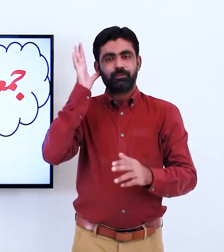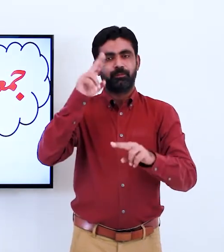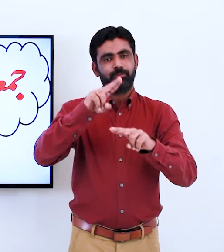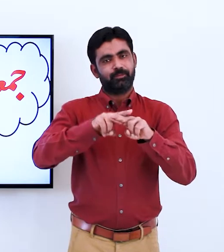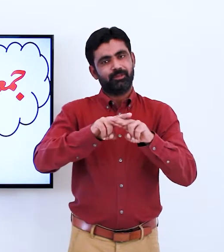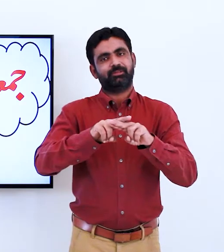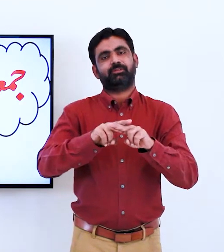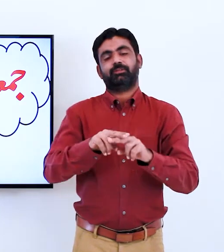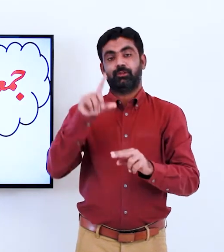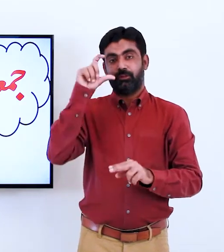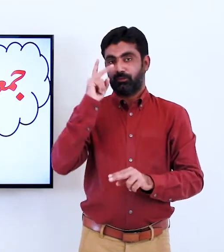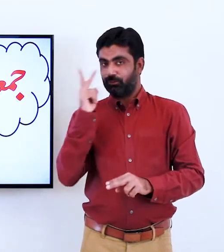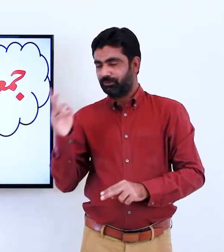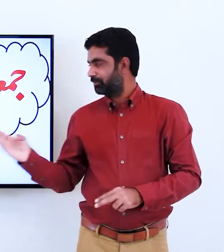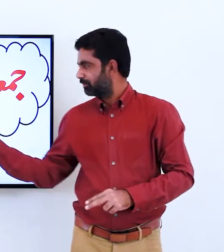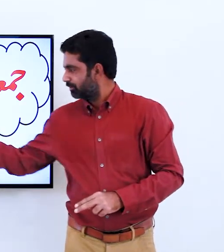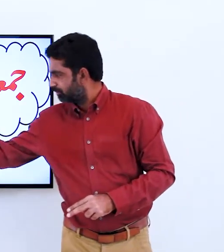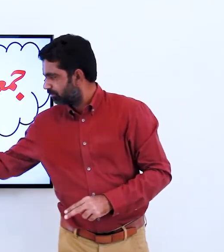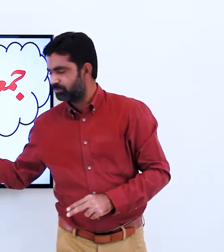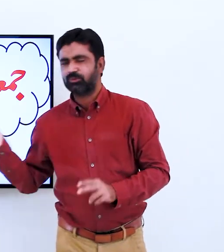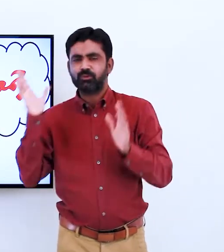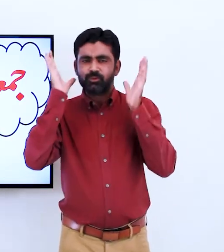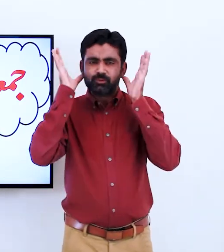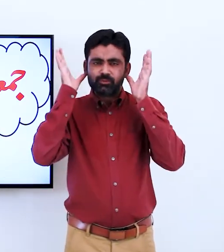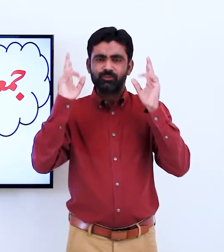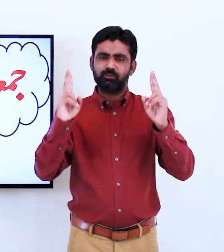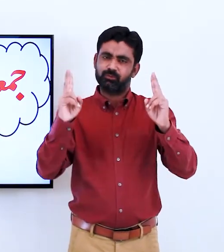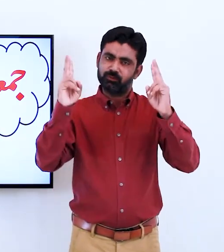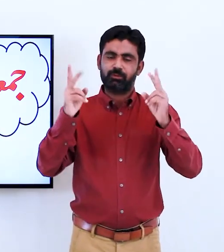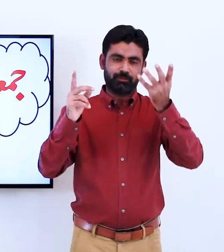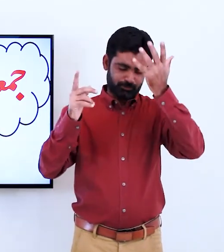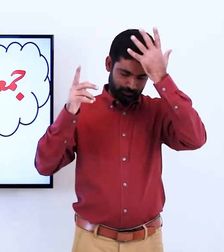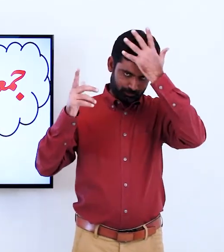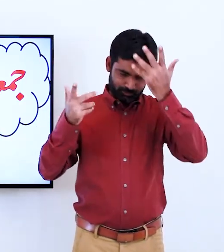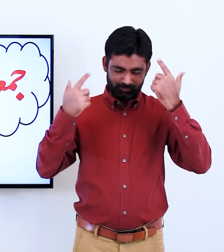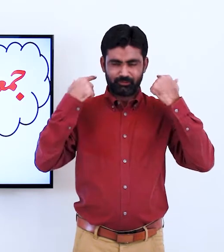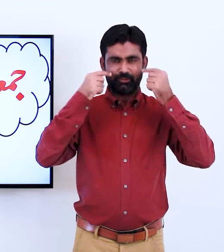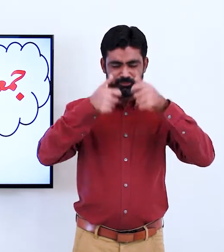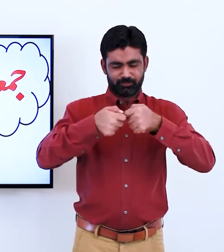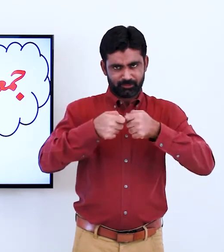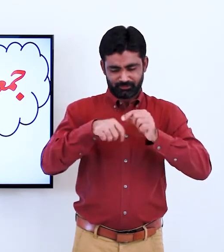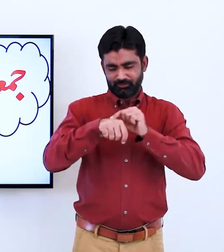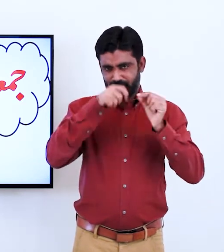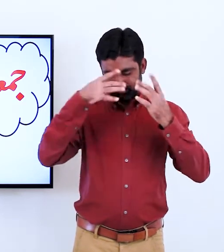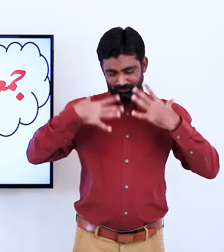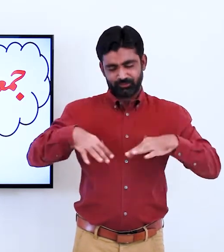जुमा, तस्वीर में देखिए, जुमे को मस्जिद जाते हैं, टोपी पहनते हैं, तस्बीह पढ़ते हैं,